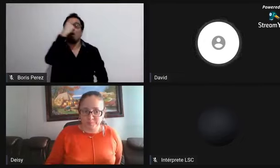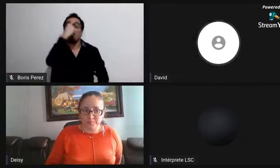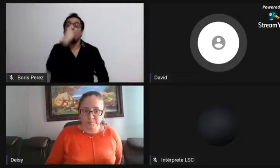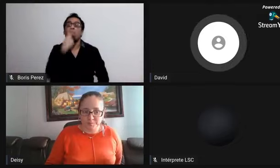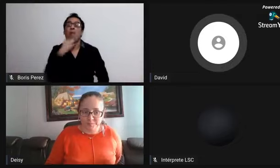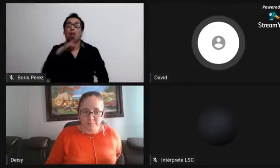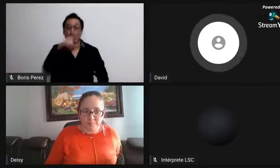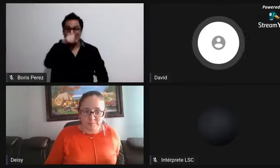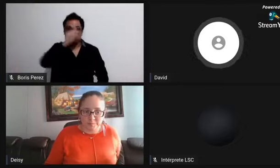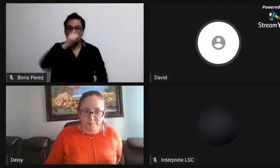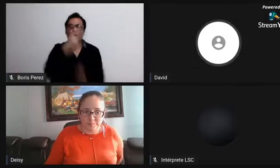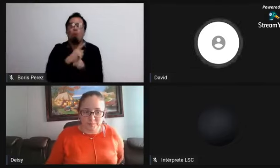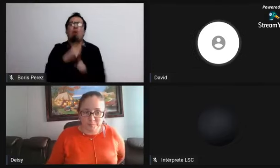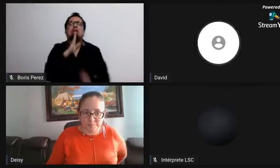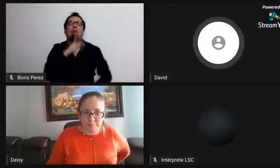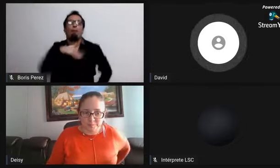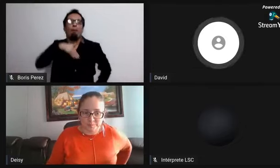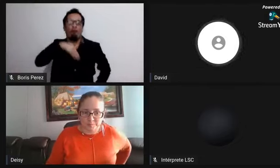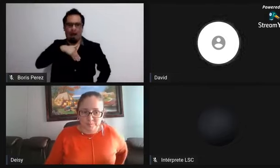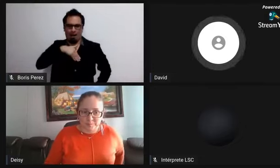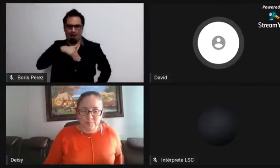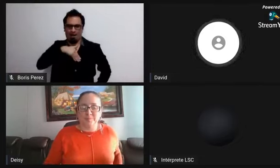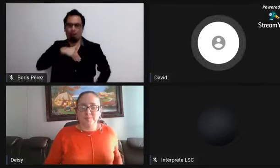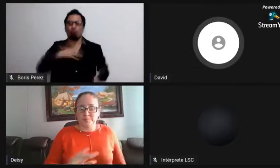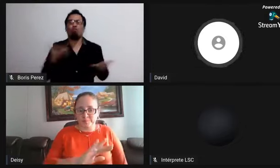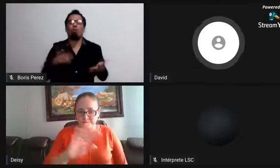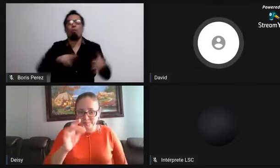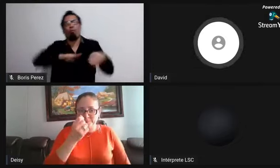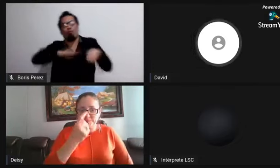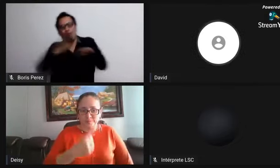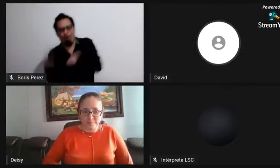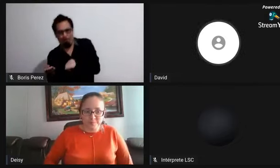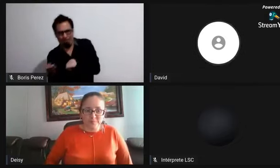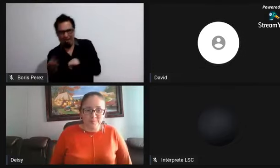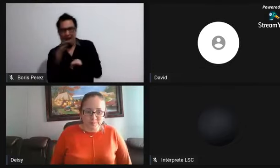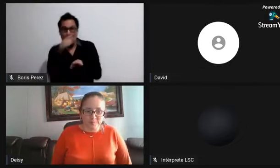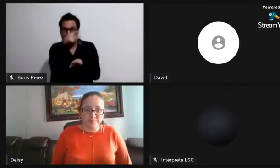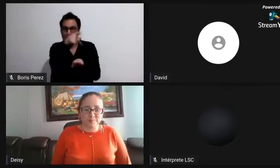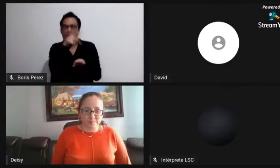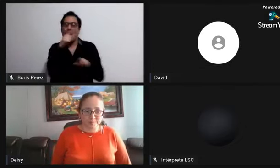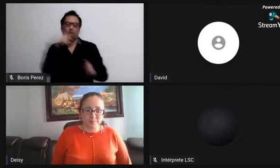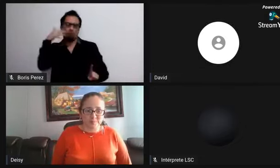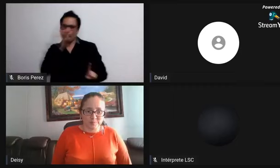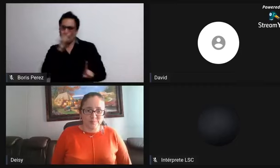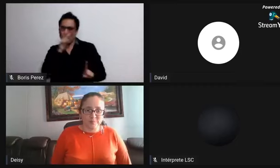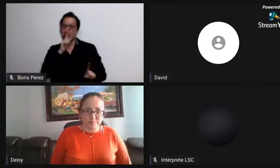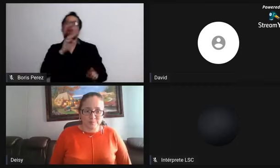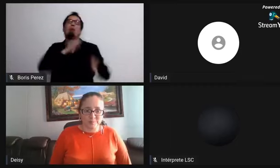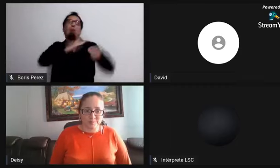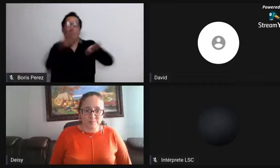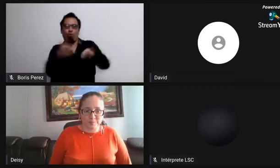Rosario, y es la casa donde nació Francisco de Paula Santander.